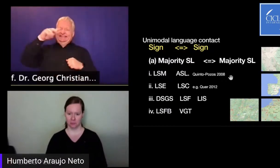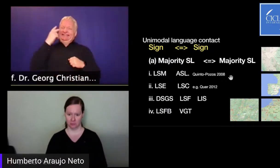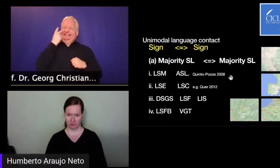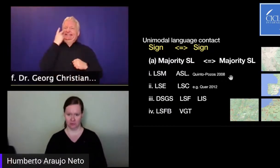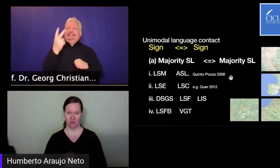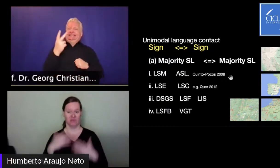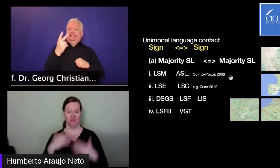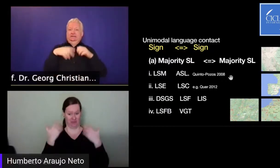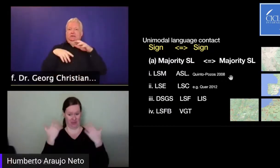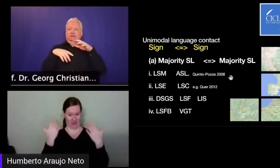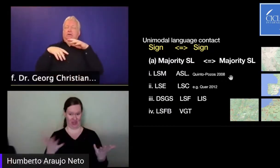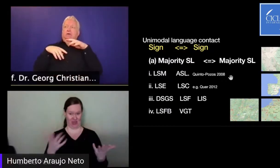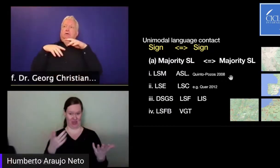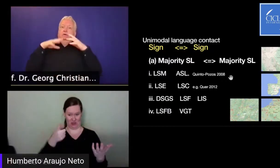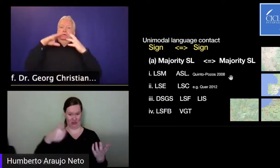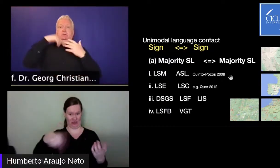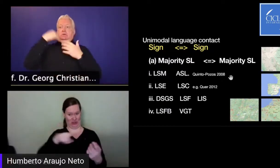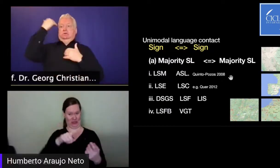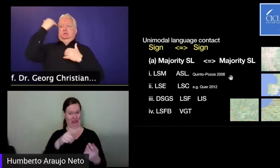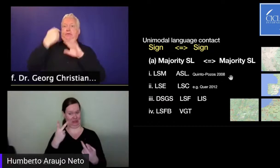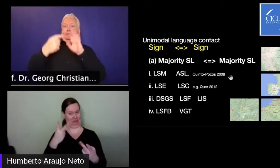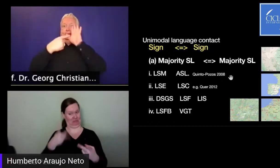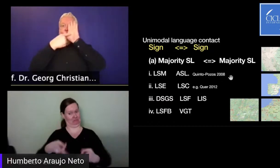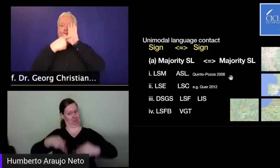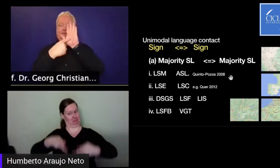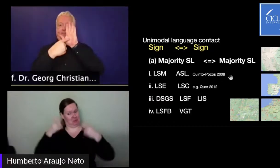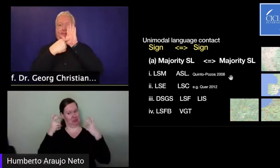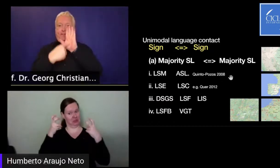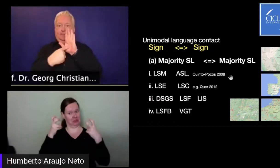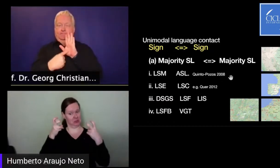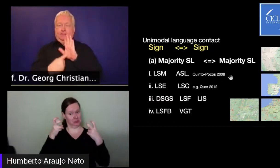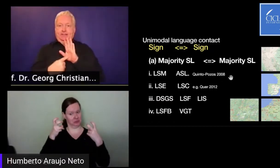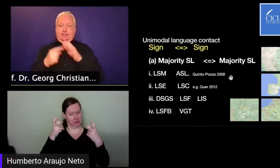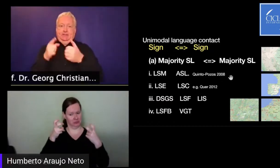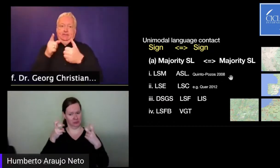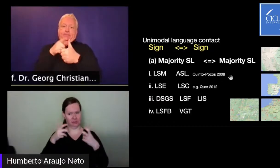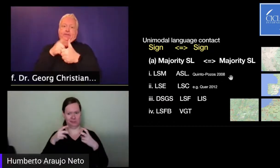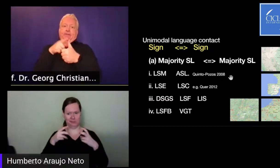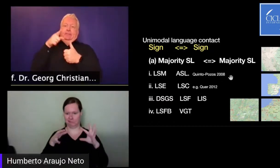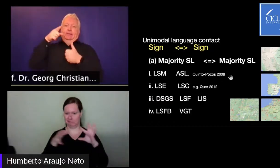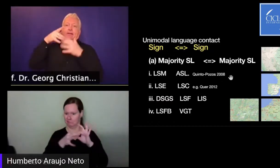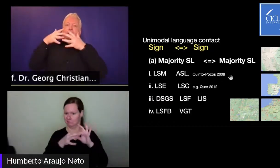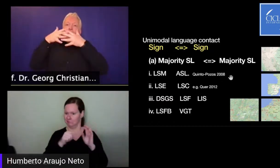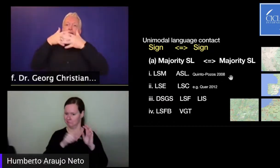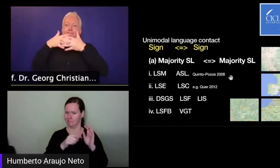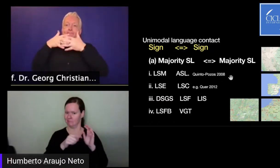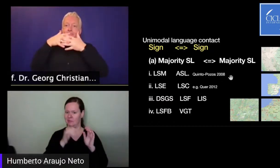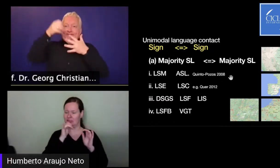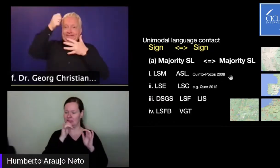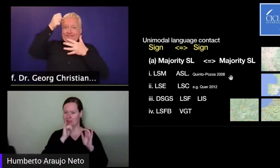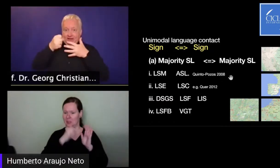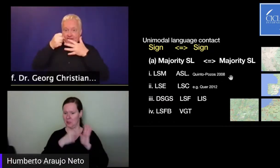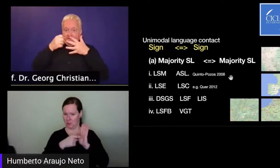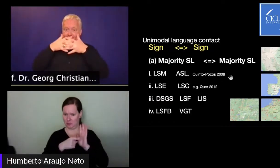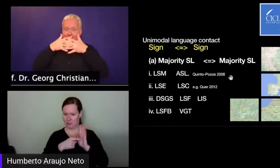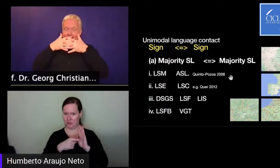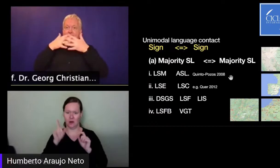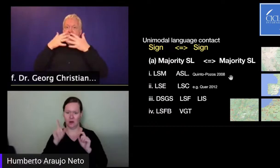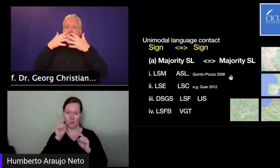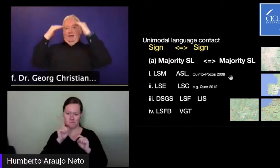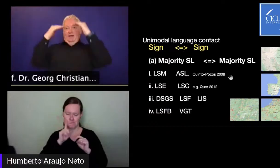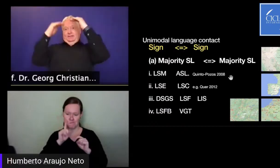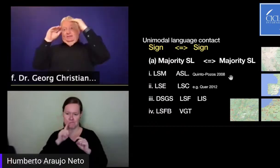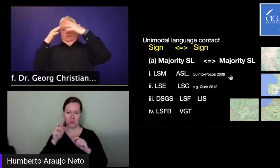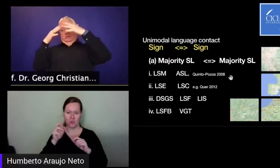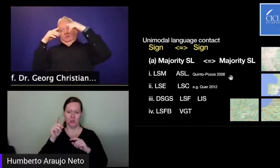no seu repertório. Então, observe que são cruzamentos bastante interessantes, né? Você